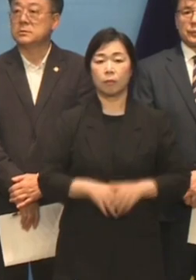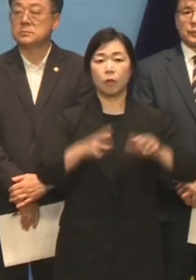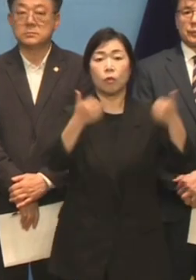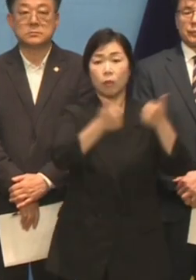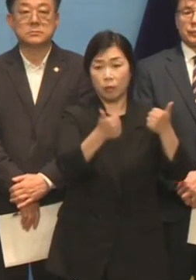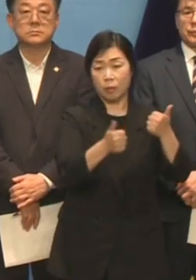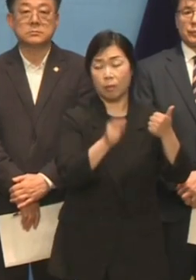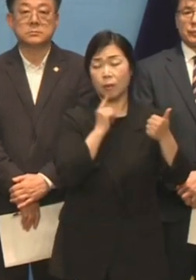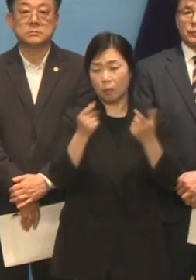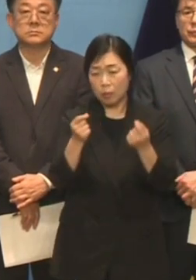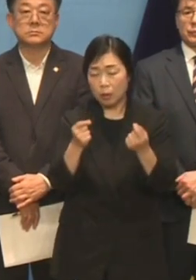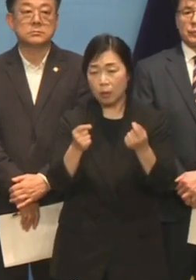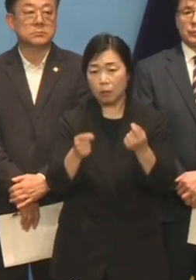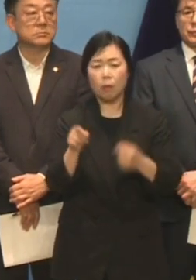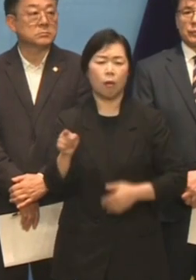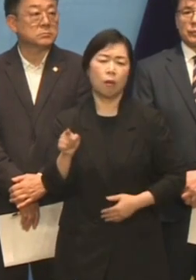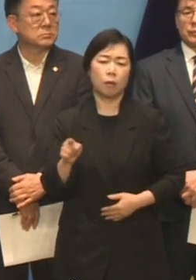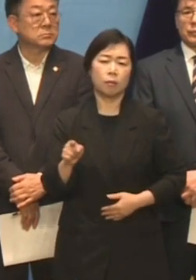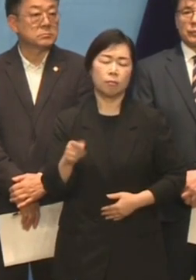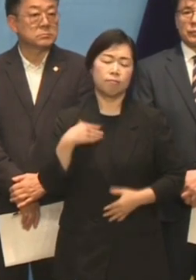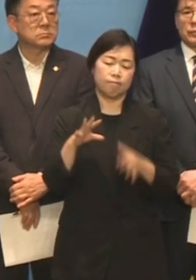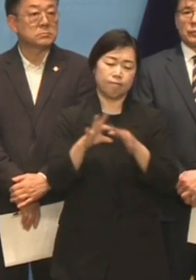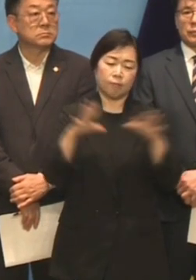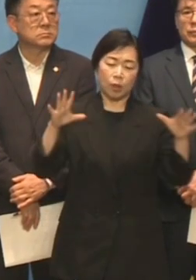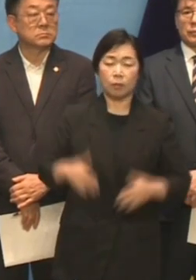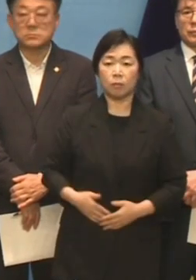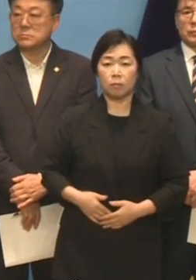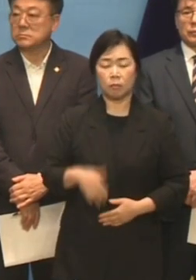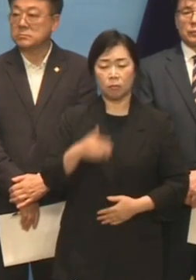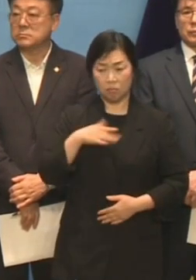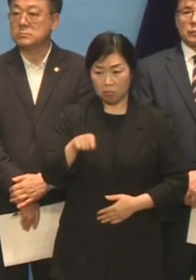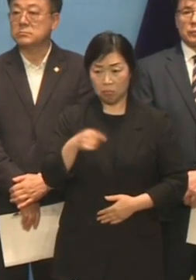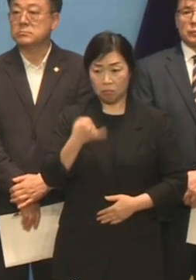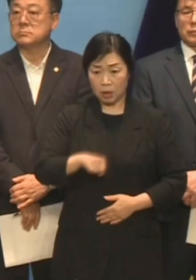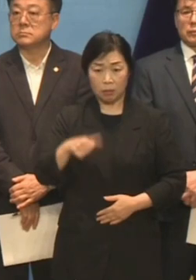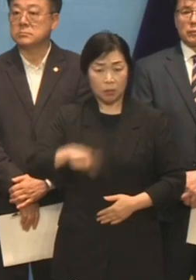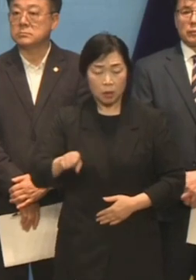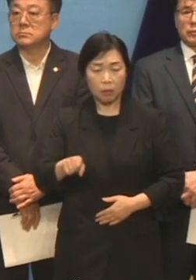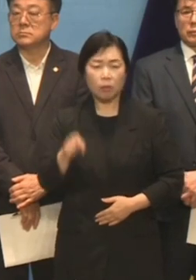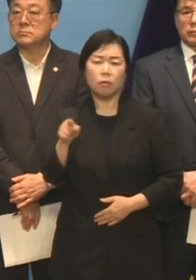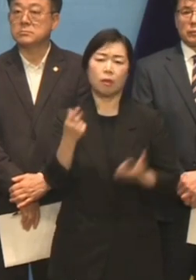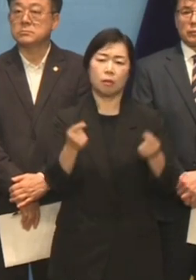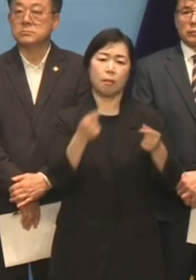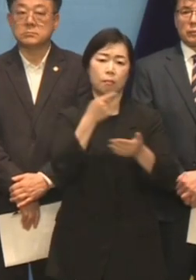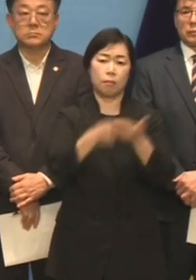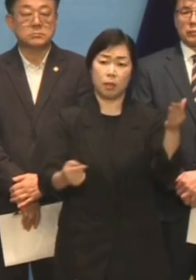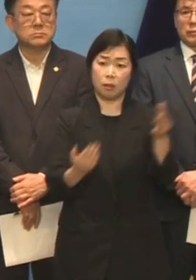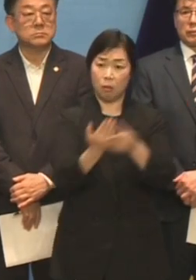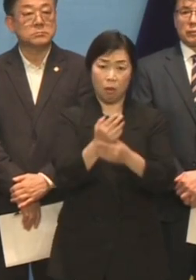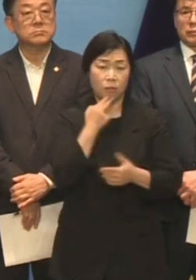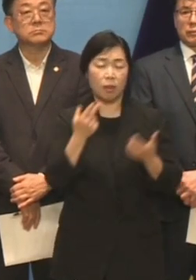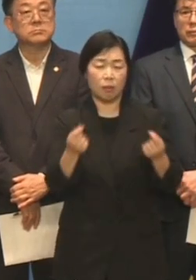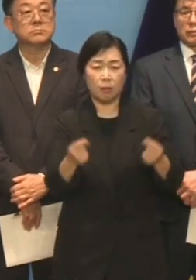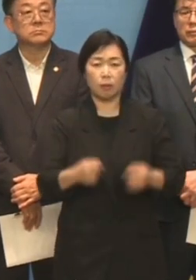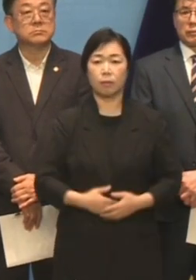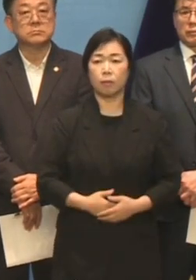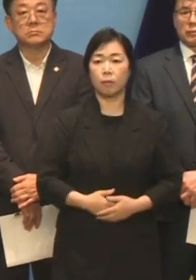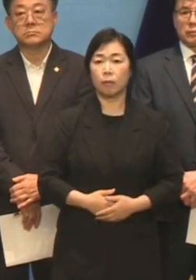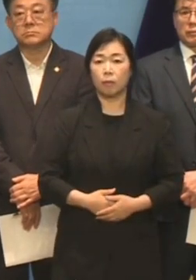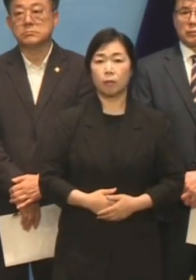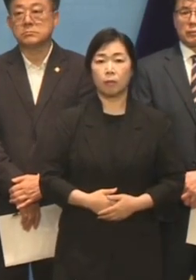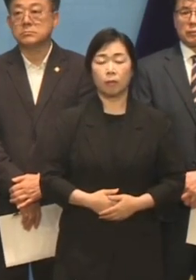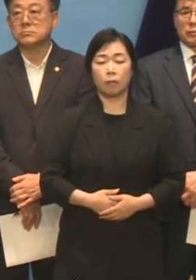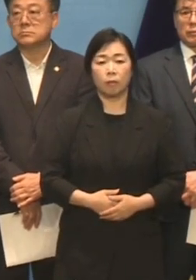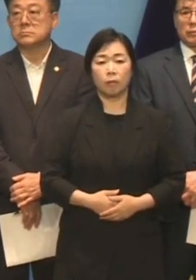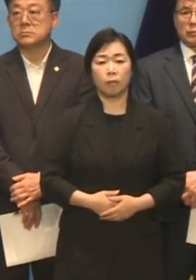국회의원들 그러겠죠. 아, 이거 나랑 상관없는 일이야. 우리 딸은 그런 일 당할 일 없을 거니까. 그렇겠죠. 당신들은 김인장 같은 비싼